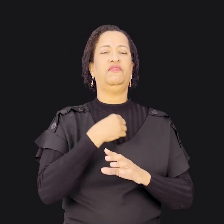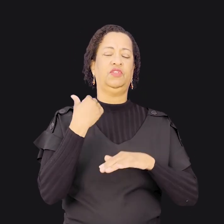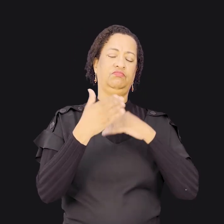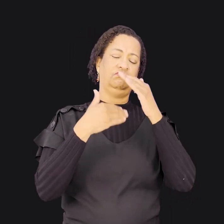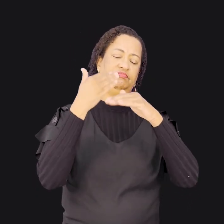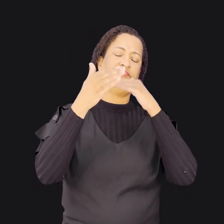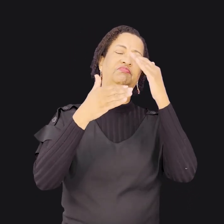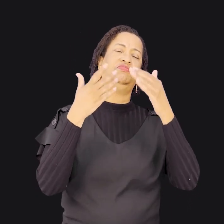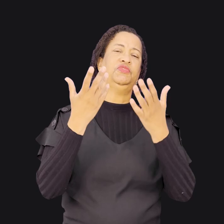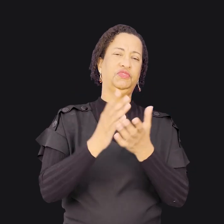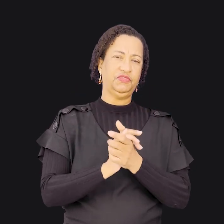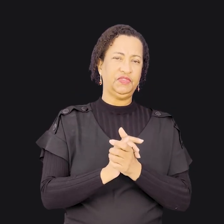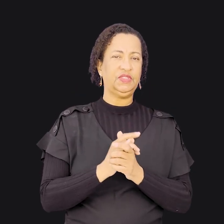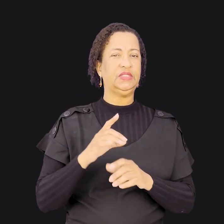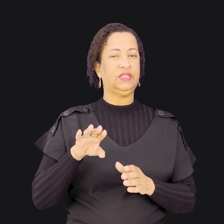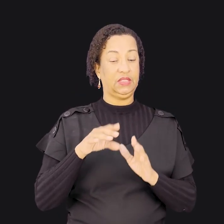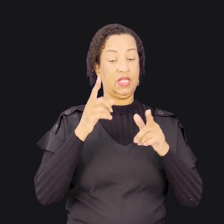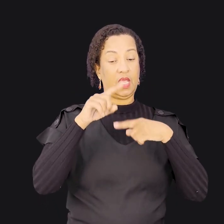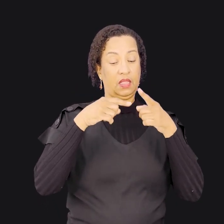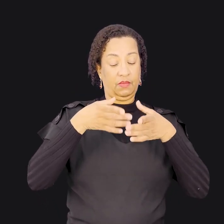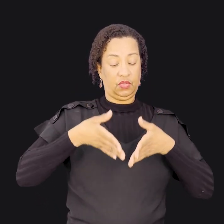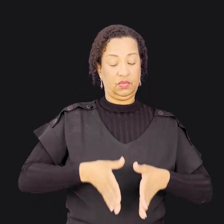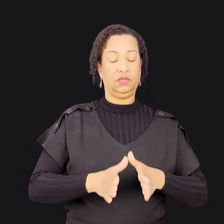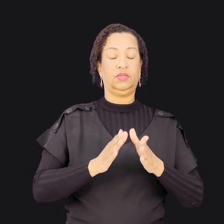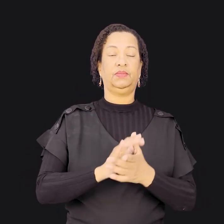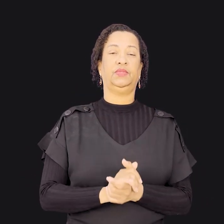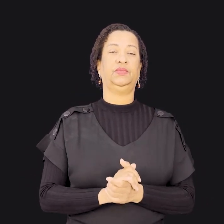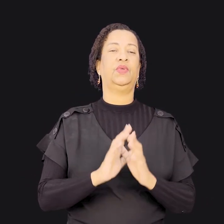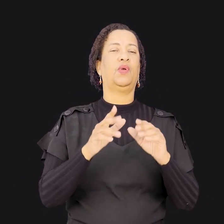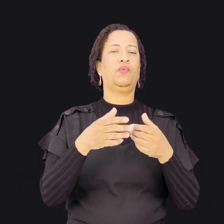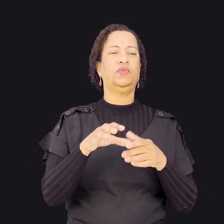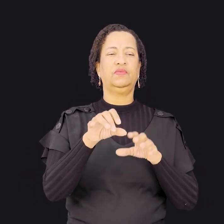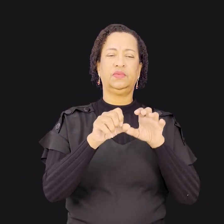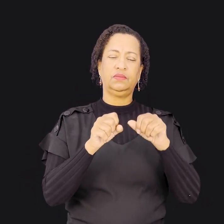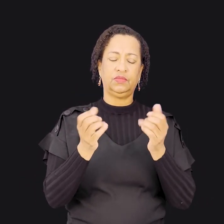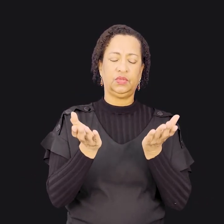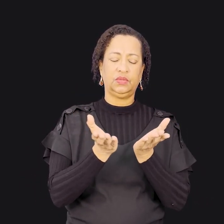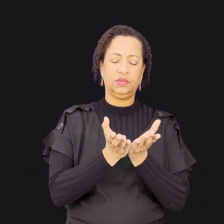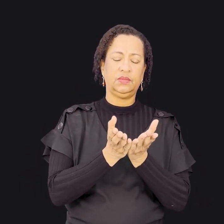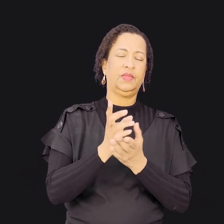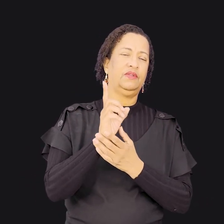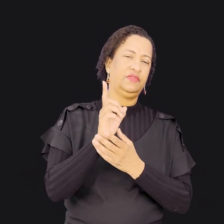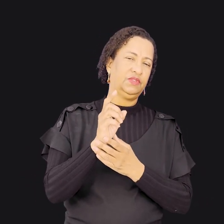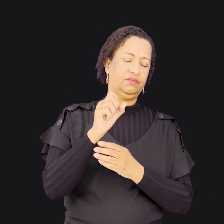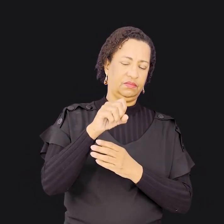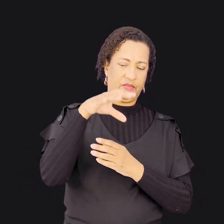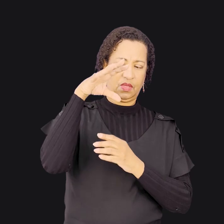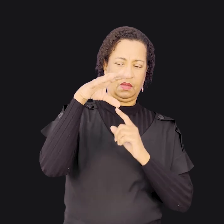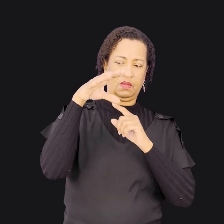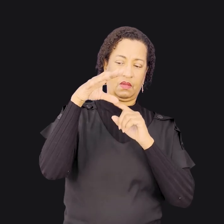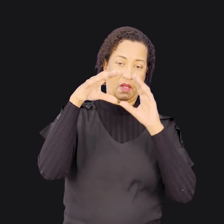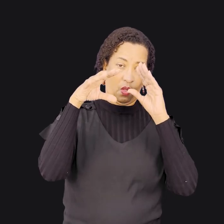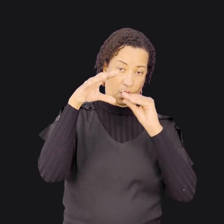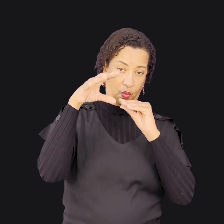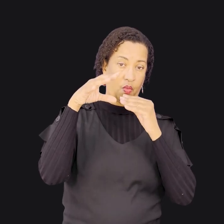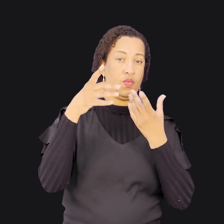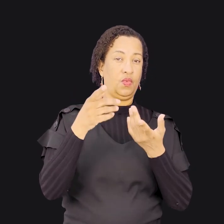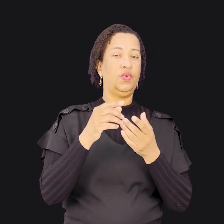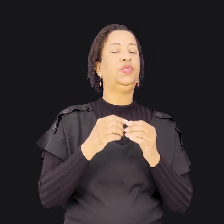pelo desenvolvimento embrionário e o nascimento. Quando você busca a palavra de Deus, a luz que brilha no escuro, e